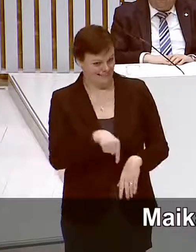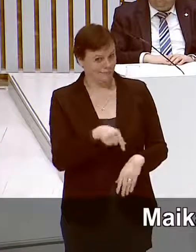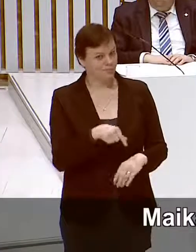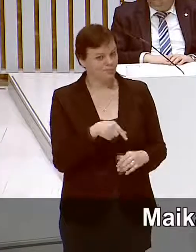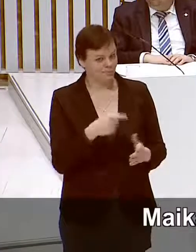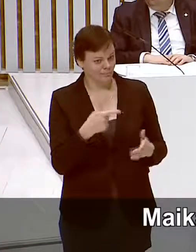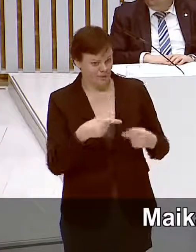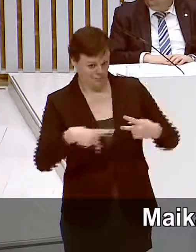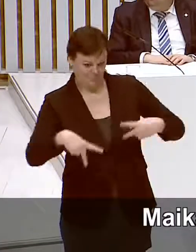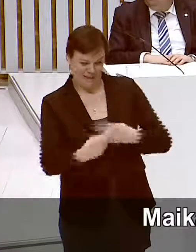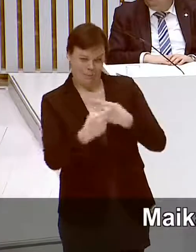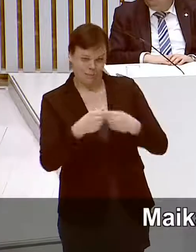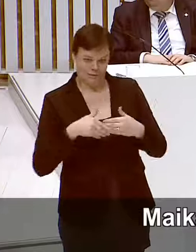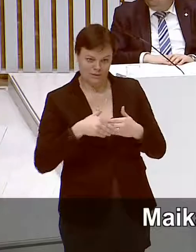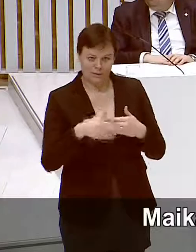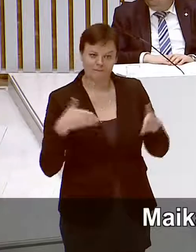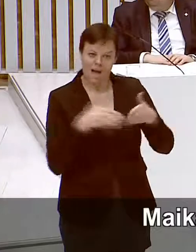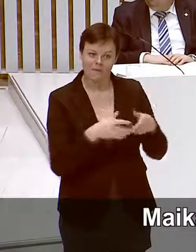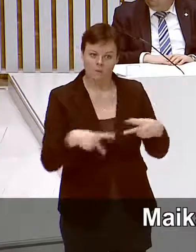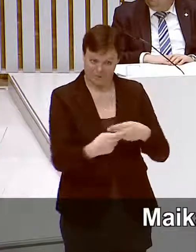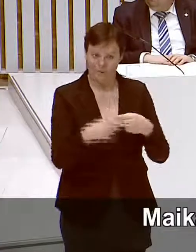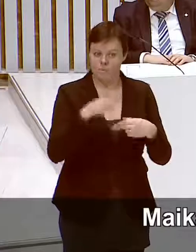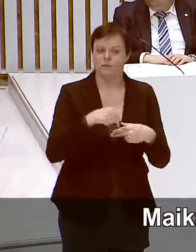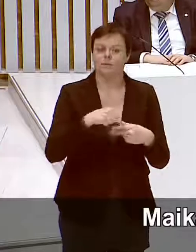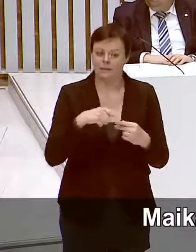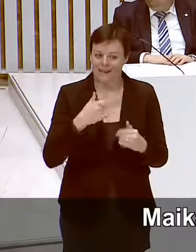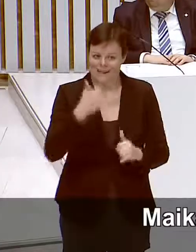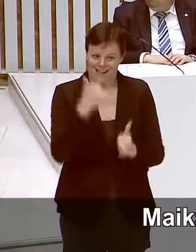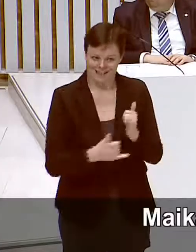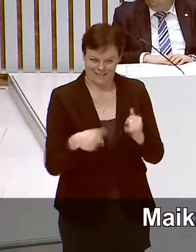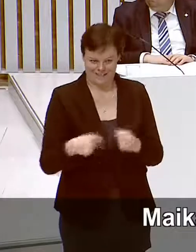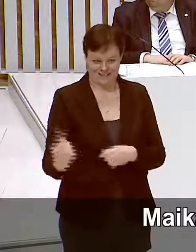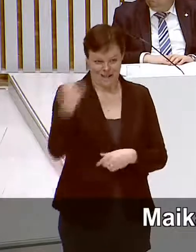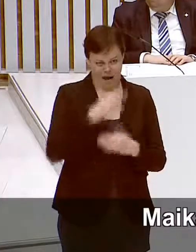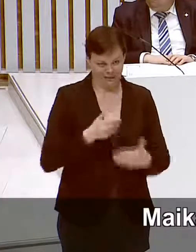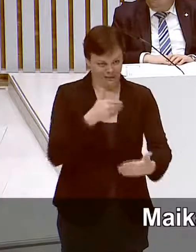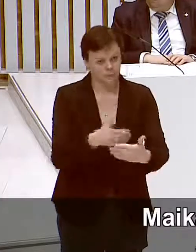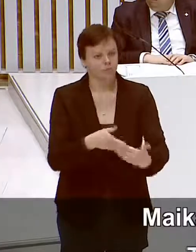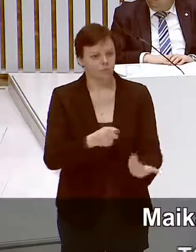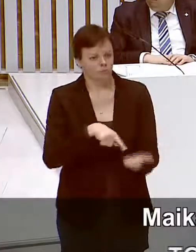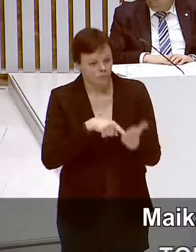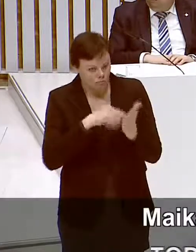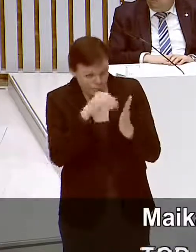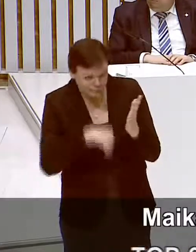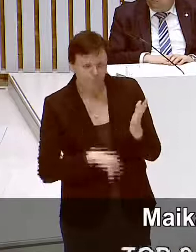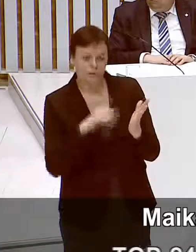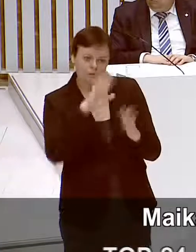auf Landesebene schon Ende dieses Jahres die Überarbeitung des